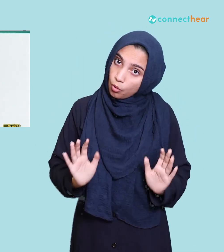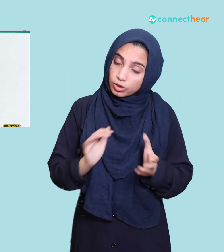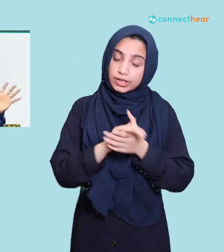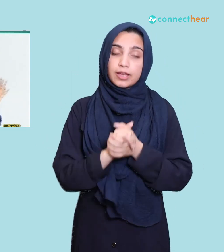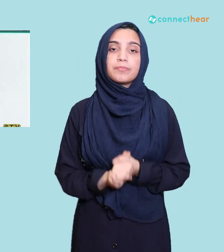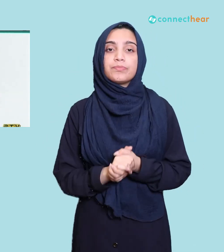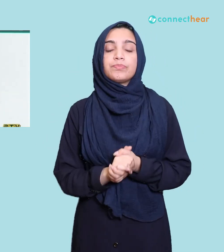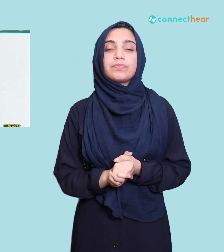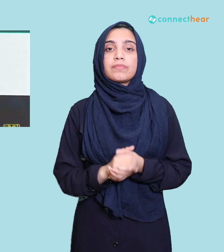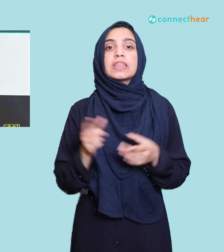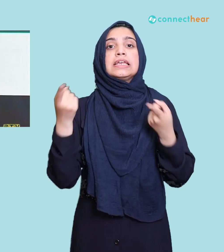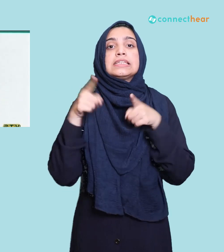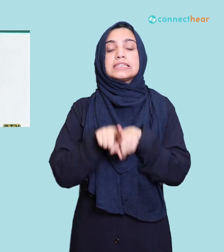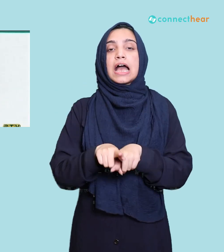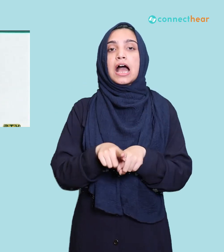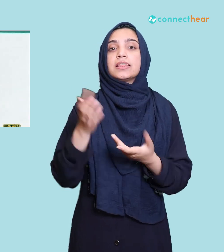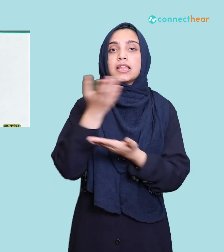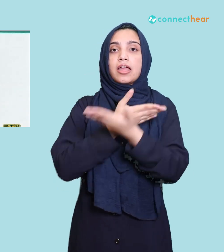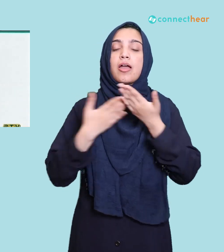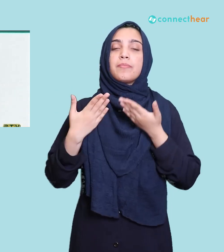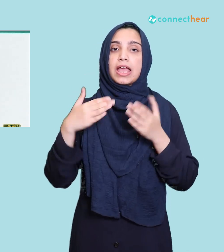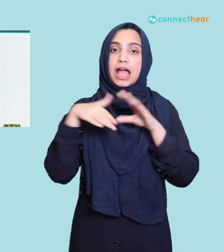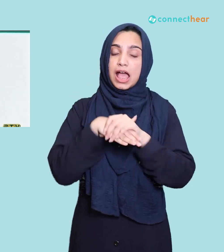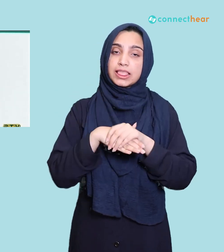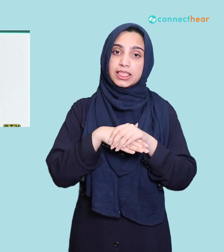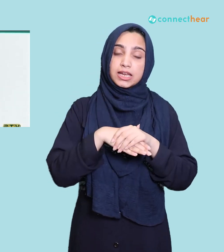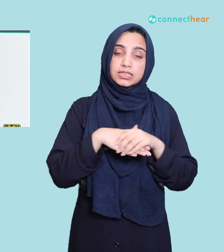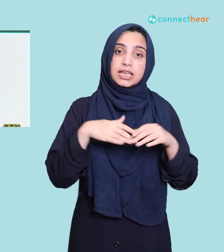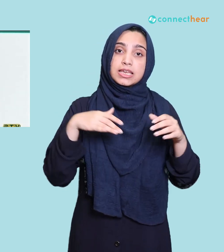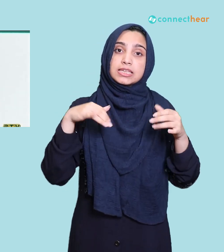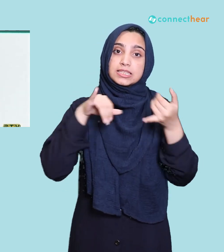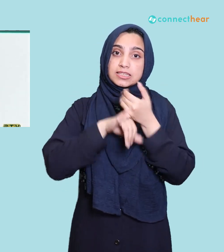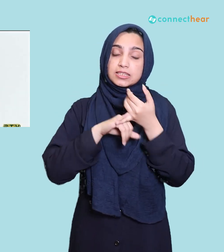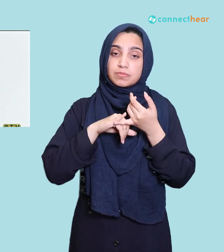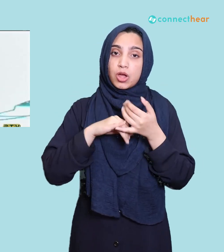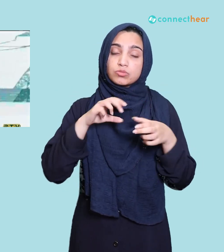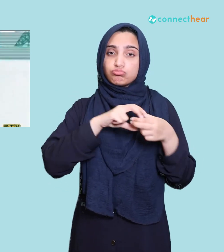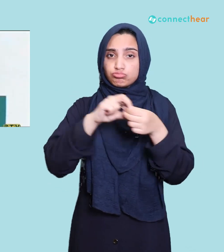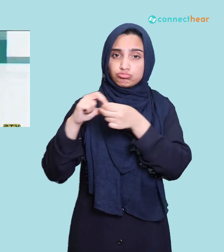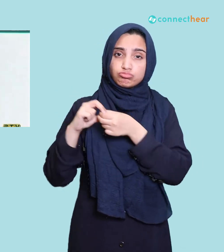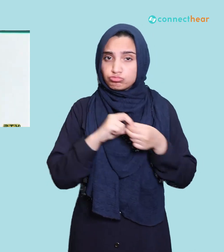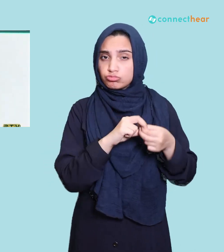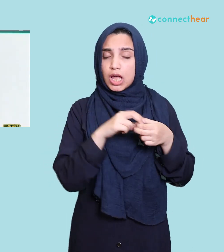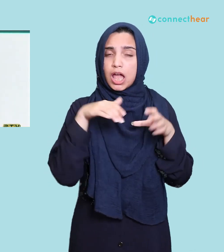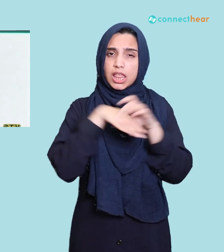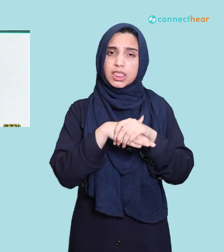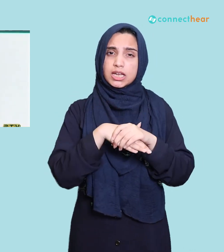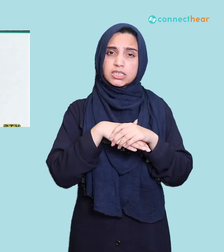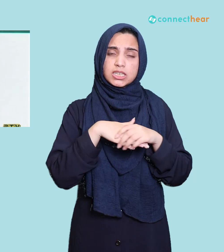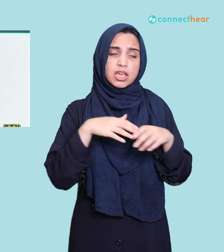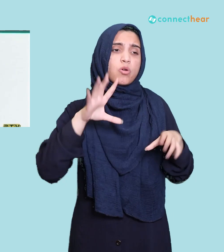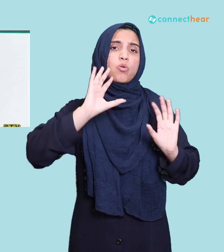ہم نے وہ جو سلیکٹیو جس کو کہتے ہیں سمارٹ لاک ڈاؤن، اس سے اپنے لوگوں کو بھی بچا لیا۔ اور آج اللہ کا کرم ہے